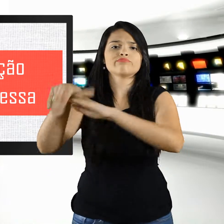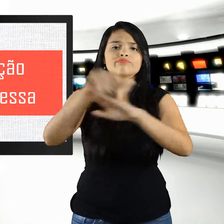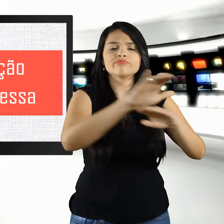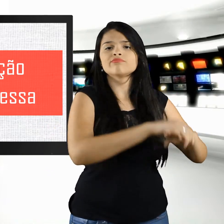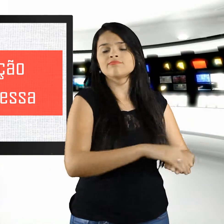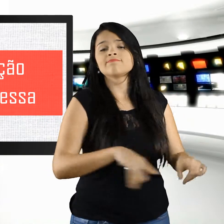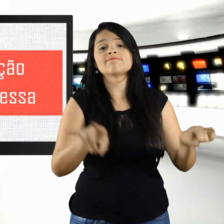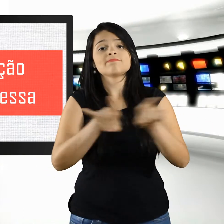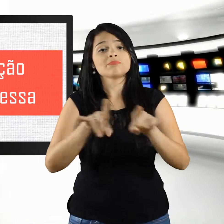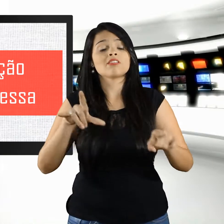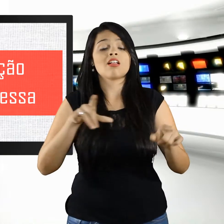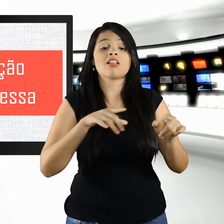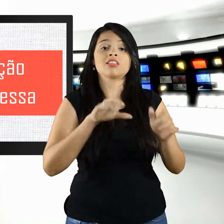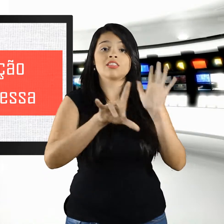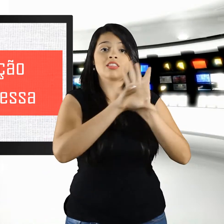Lei da Acessibilidade, número